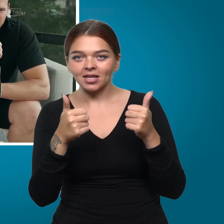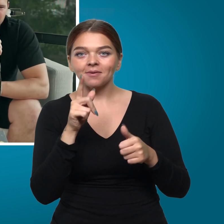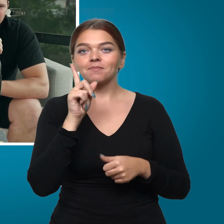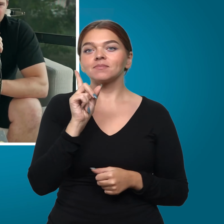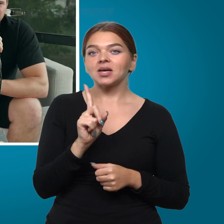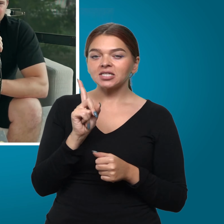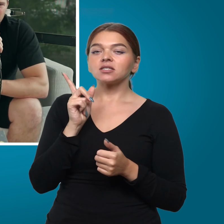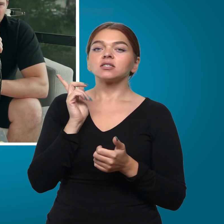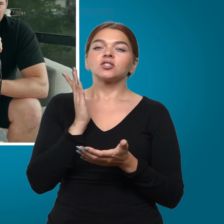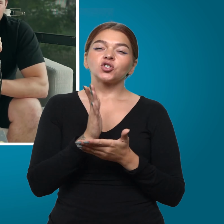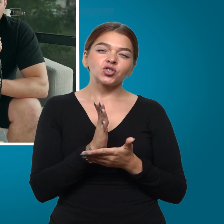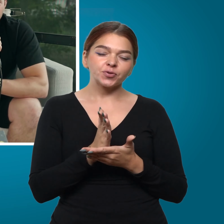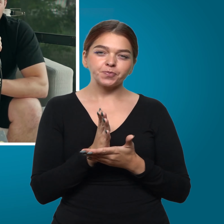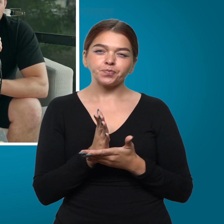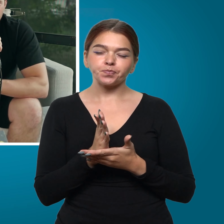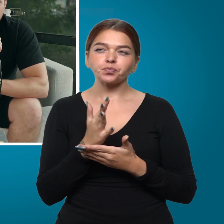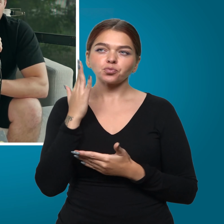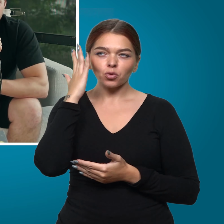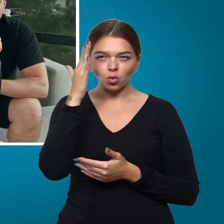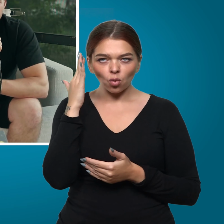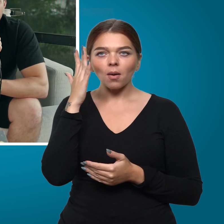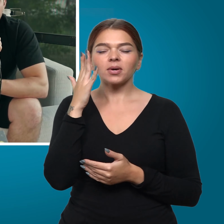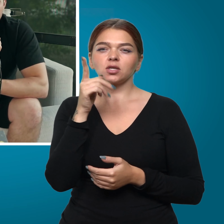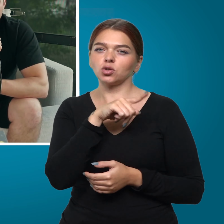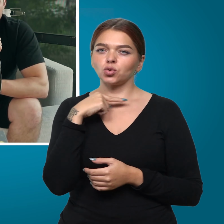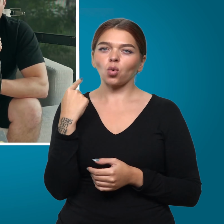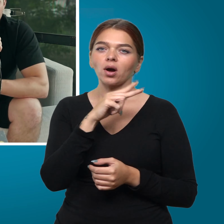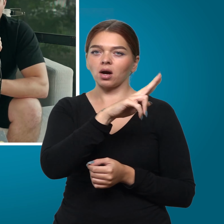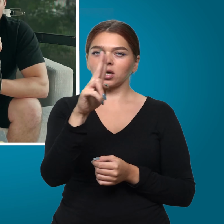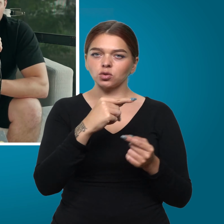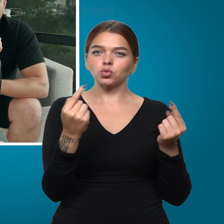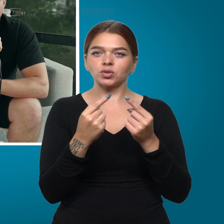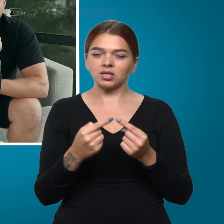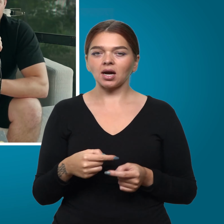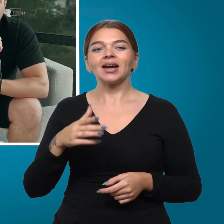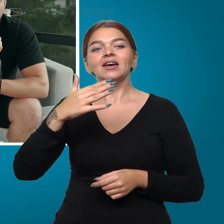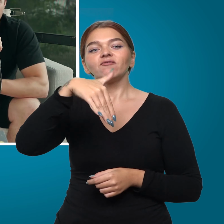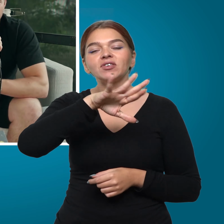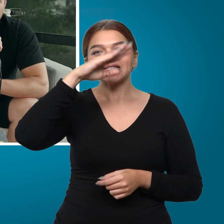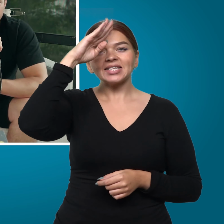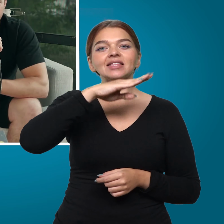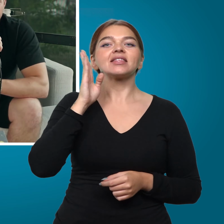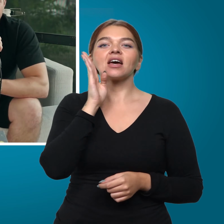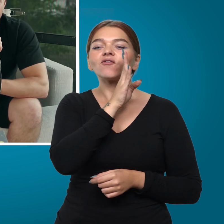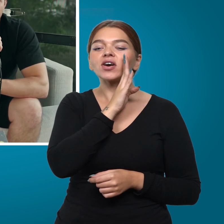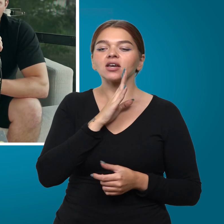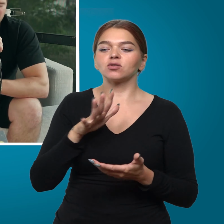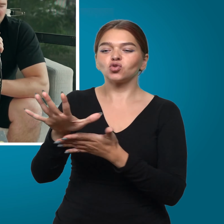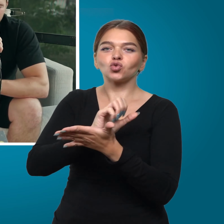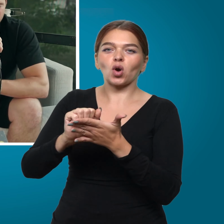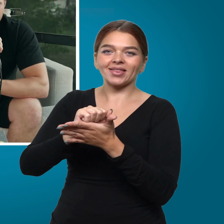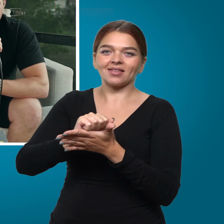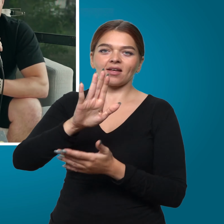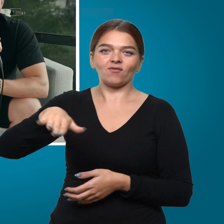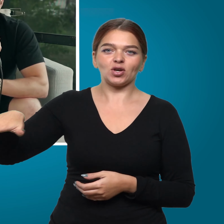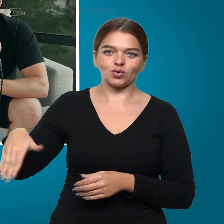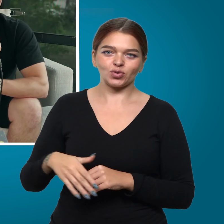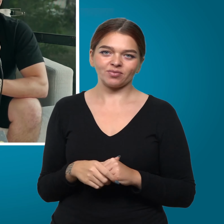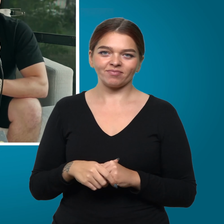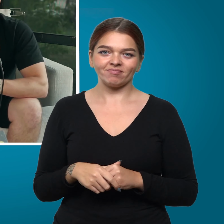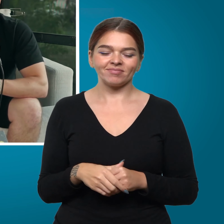turiu tokią nuomonę ir man daug kas pritarė, kad visi tėvai suknisa savo vaikus, tik skirtingų lygių. Vieniem labai nepasiseka,